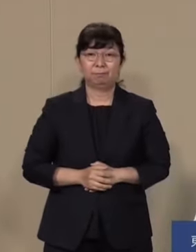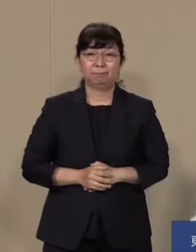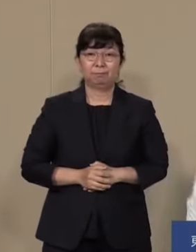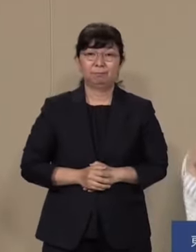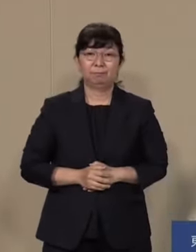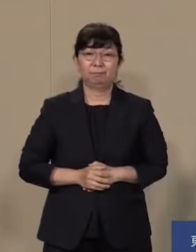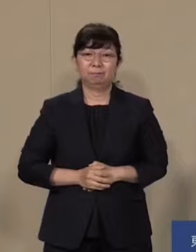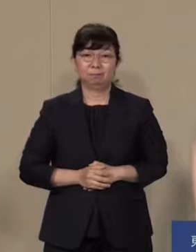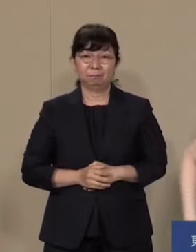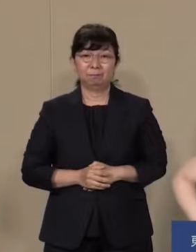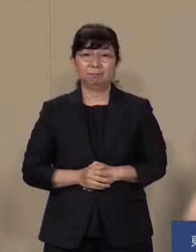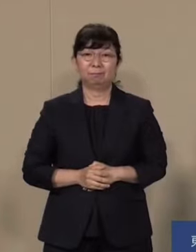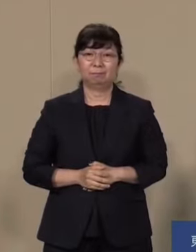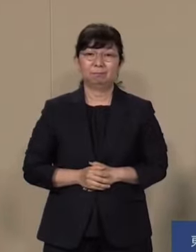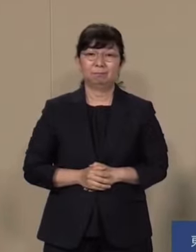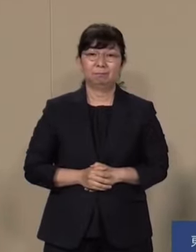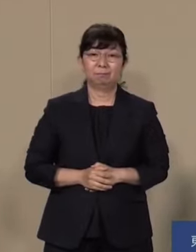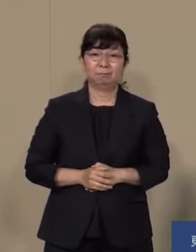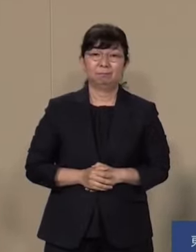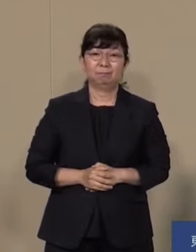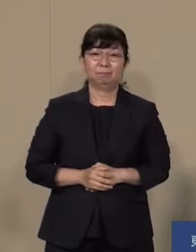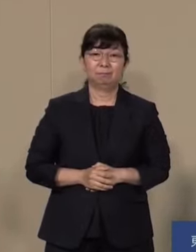わはあ